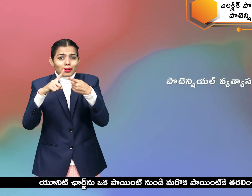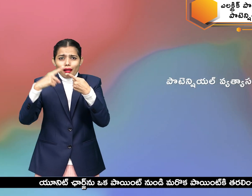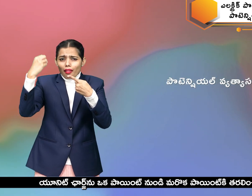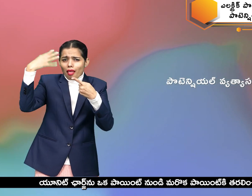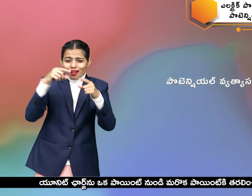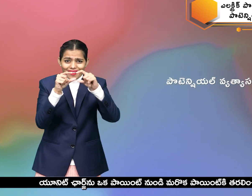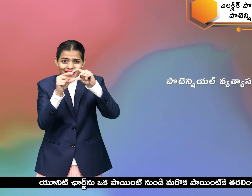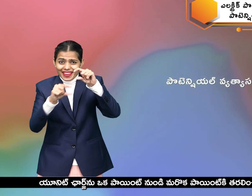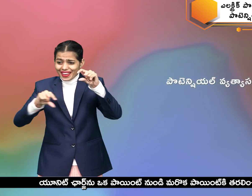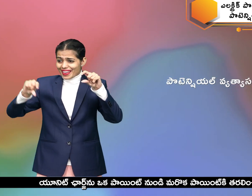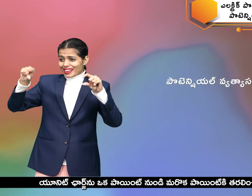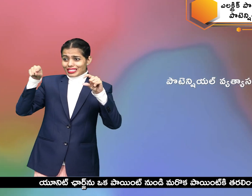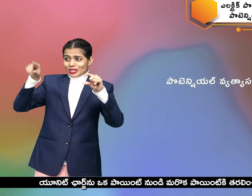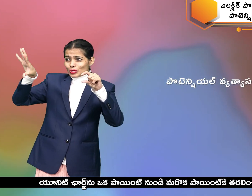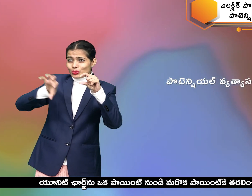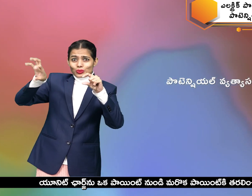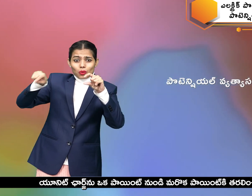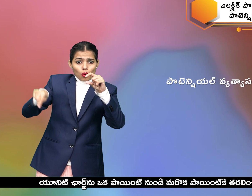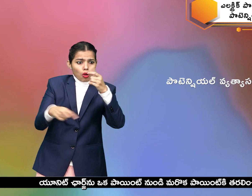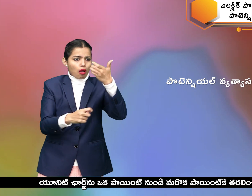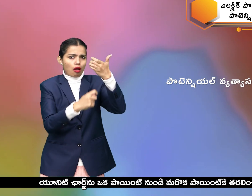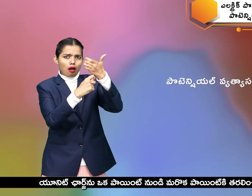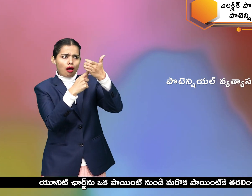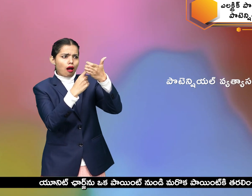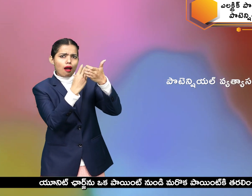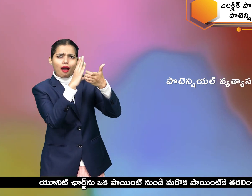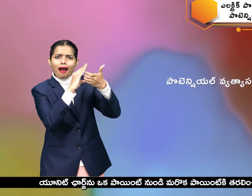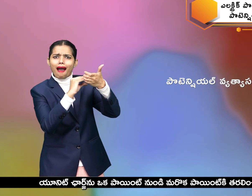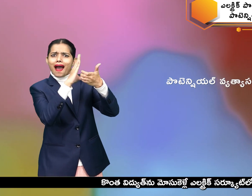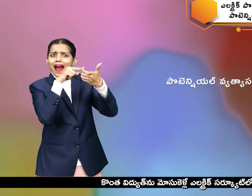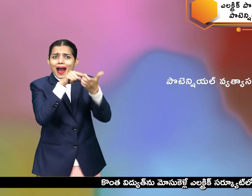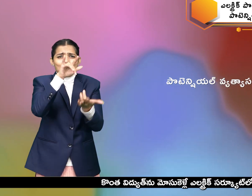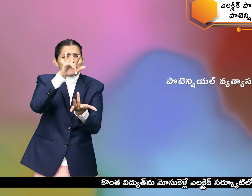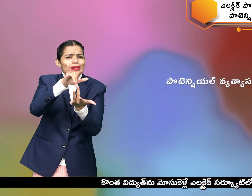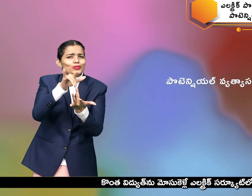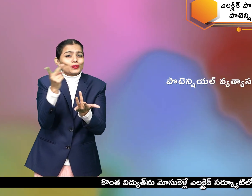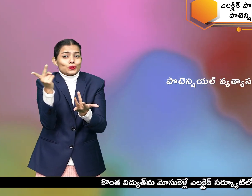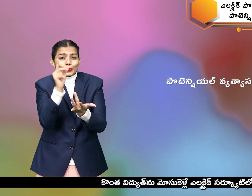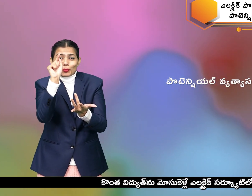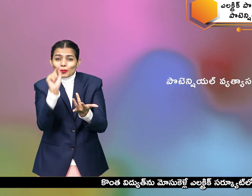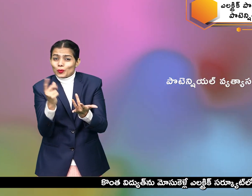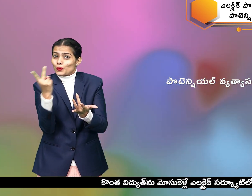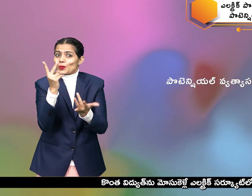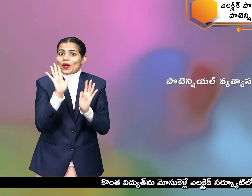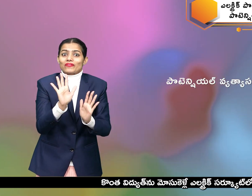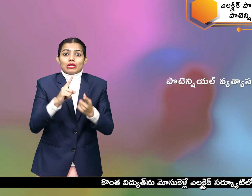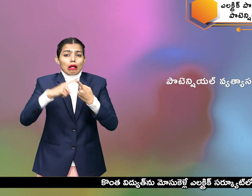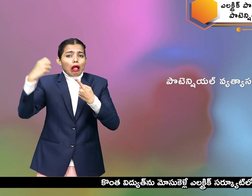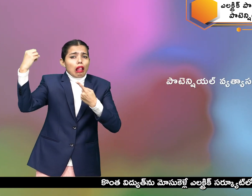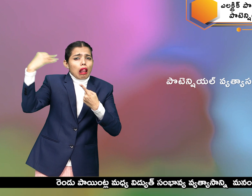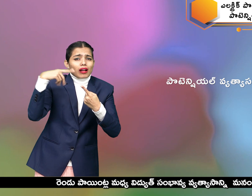యూనిట్ ఛార్జ్ను ఒక పాయింట్ నుండి మరొక పాయింట్కు తరలించడానికి చేసిన పనిగా కొంత విద్యుత్ను మోసుకెళ్లే